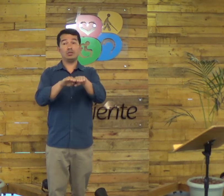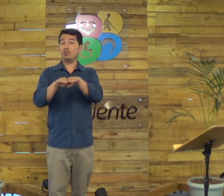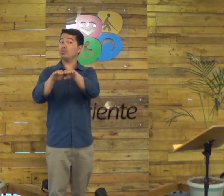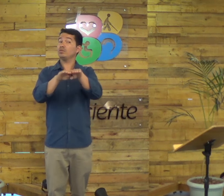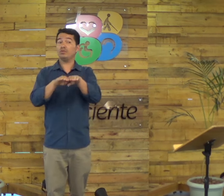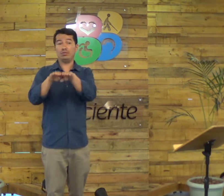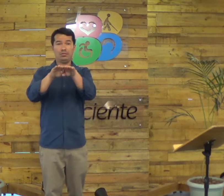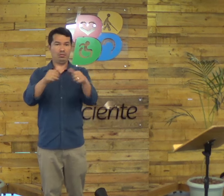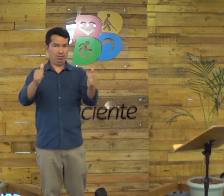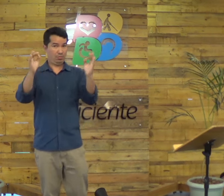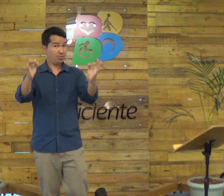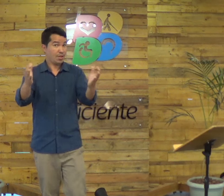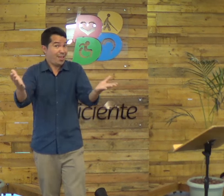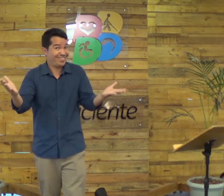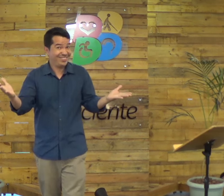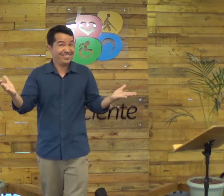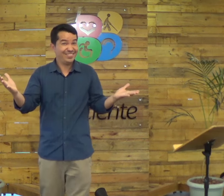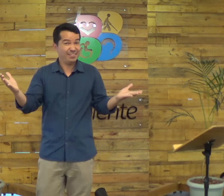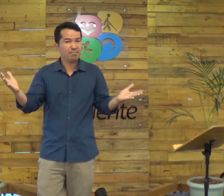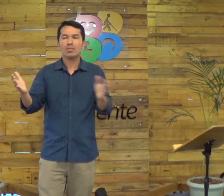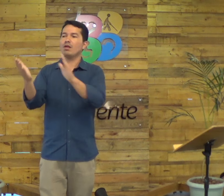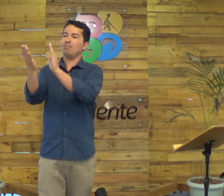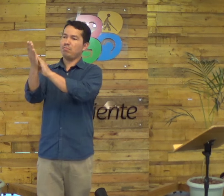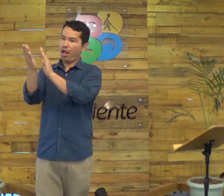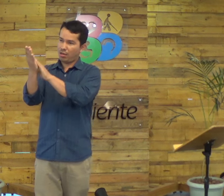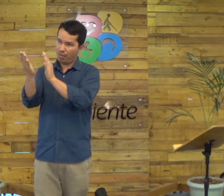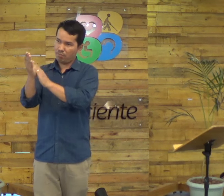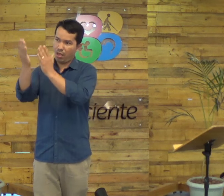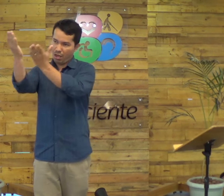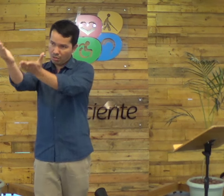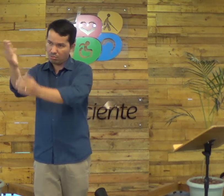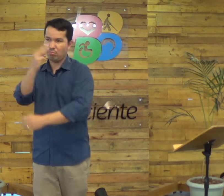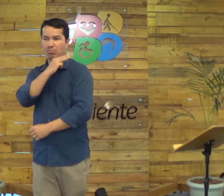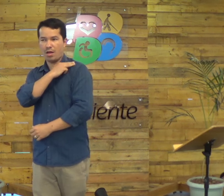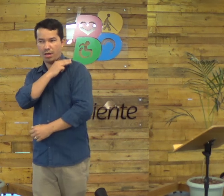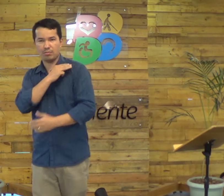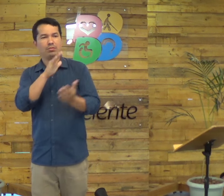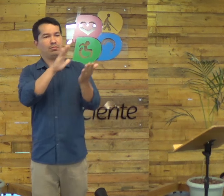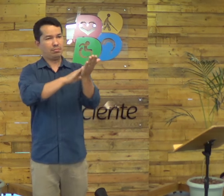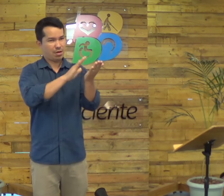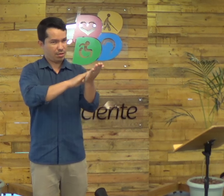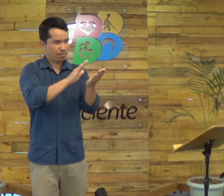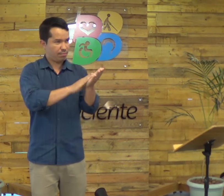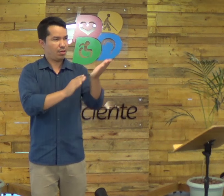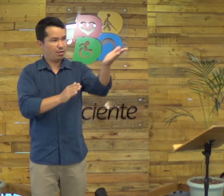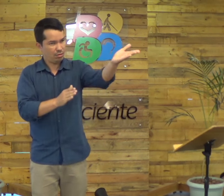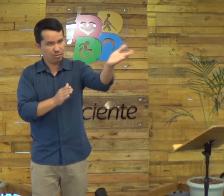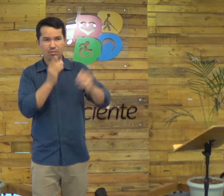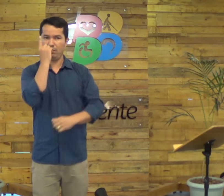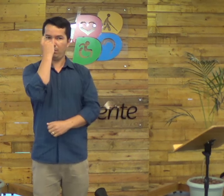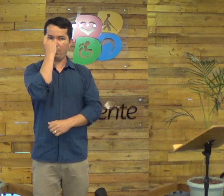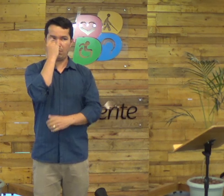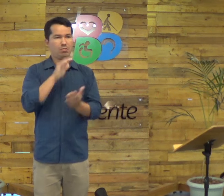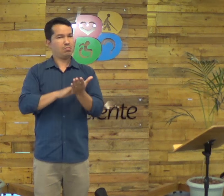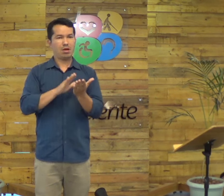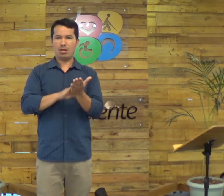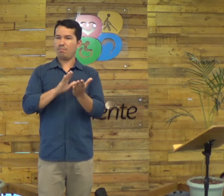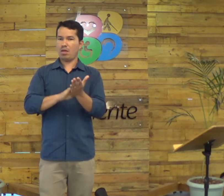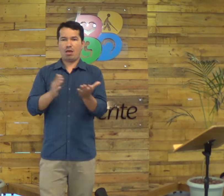é. Até que eu não me falava. Não. Todos se pede igualdade, né? Muito legal para o Marco, muito bom também para o Salomão.